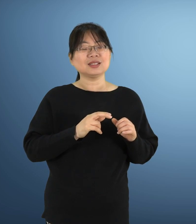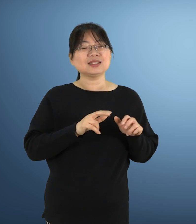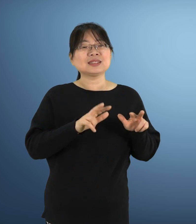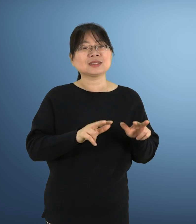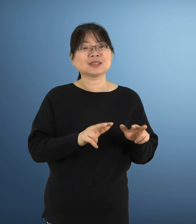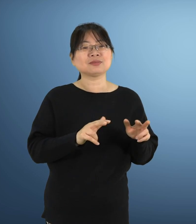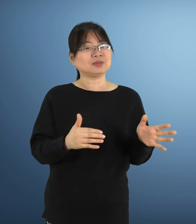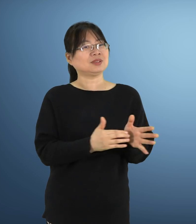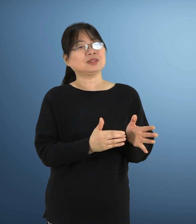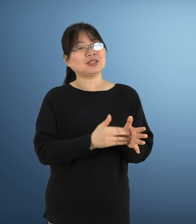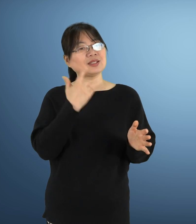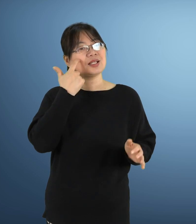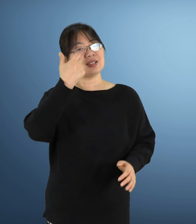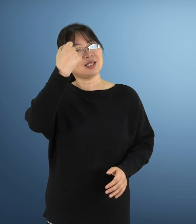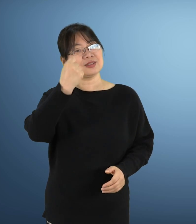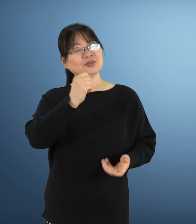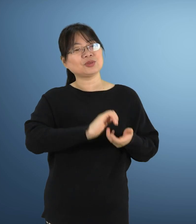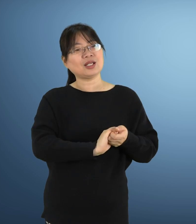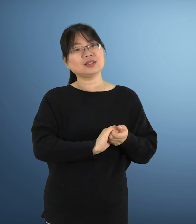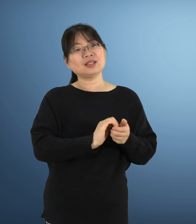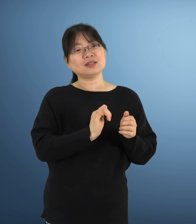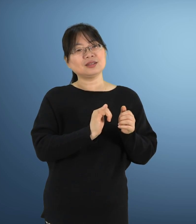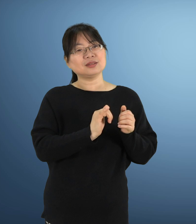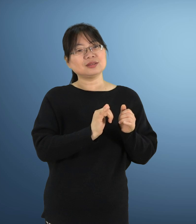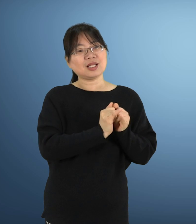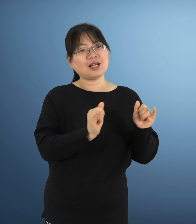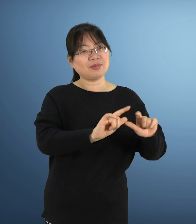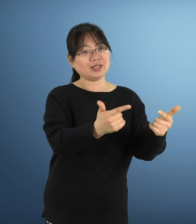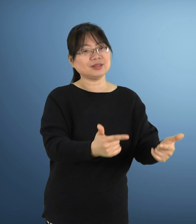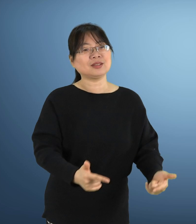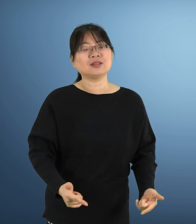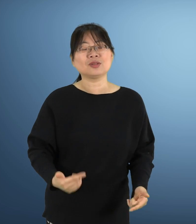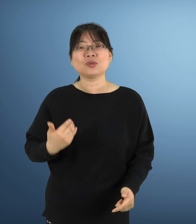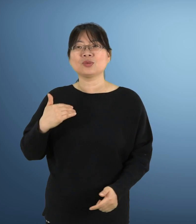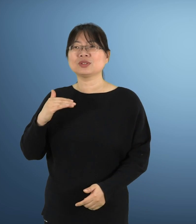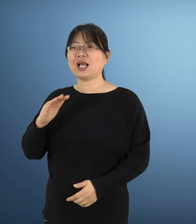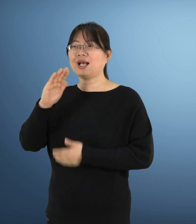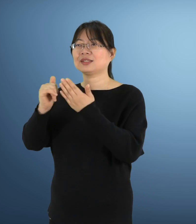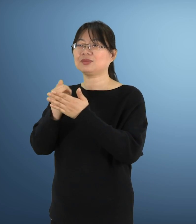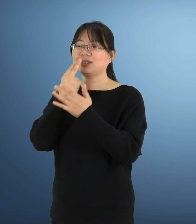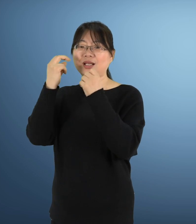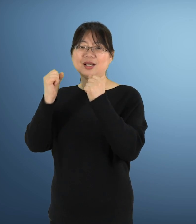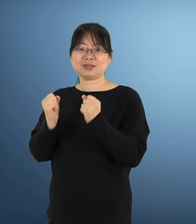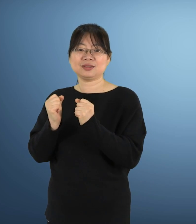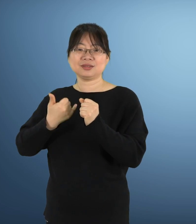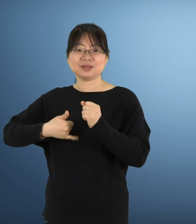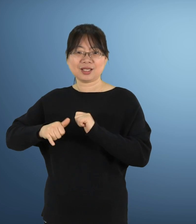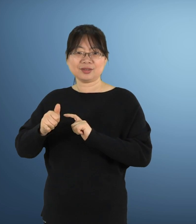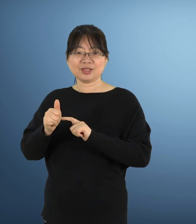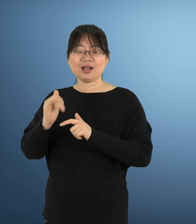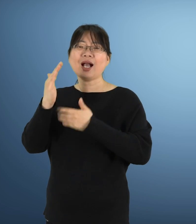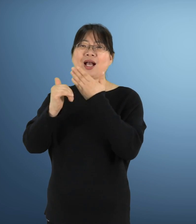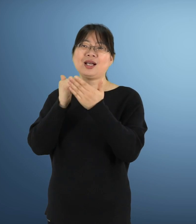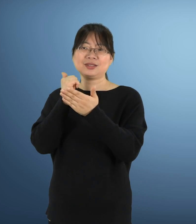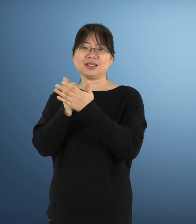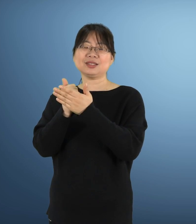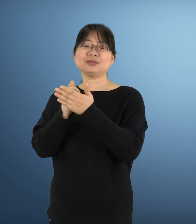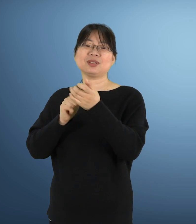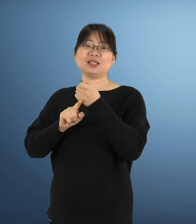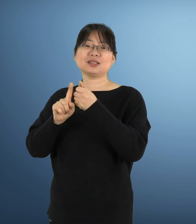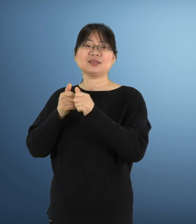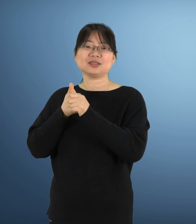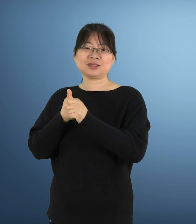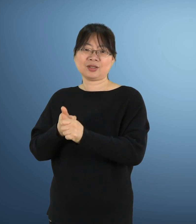살아있는 하나님의 자녀요. 저 세상의 원리를 따라 살아내야 되는 결단이 필요한 사람들입니다.